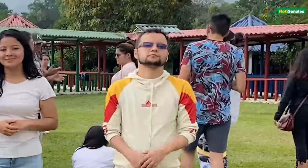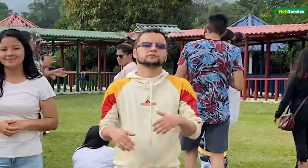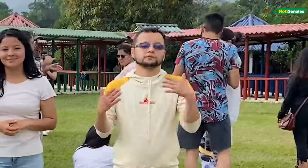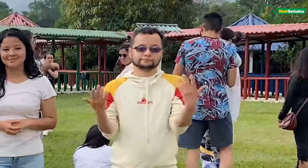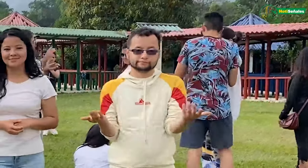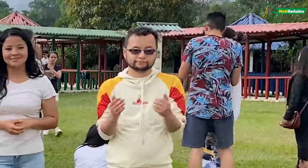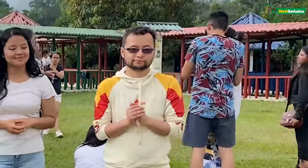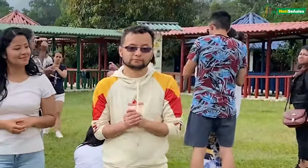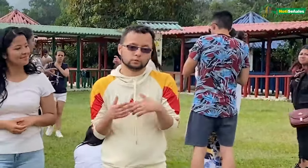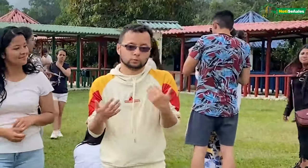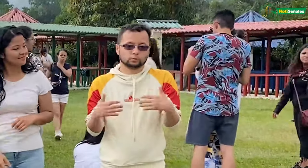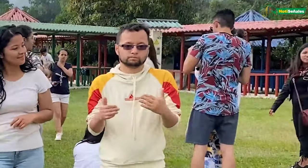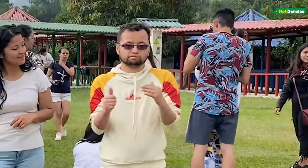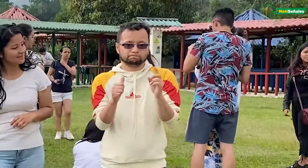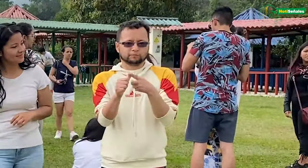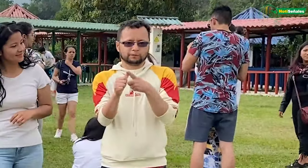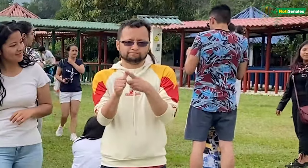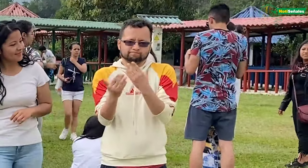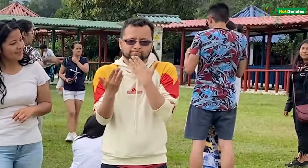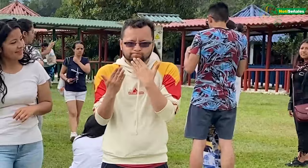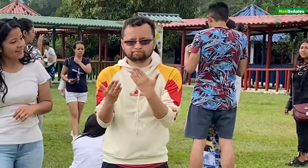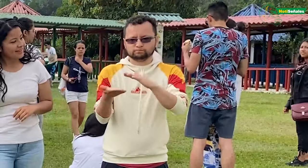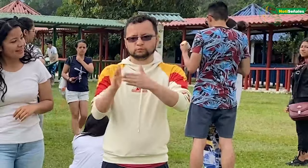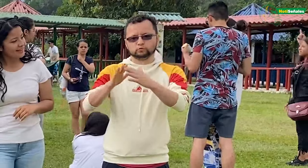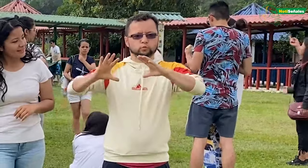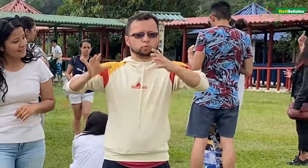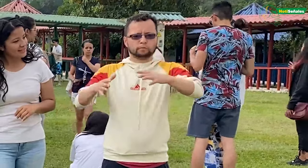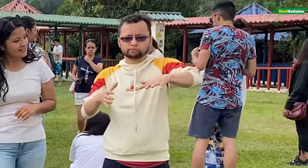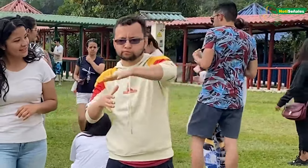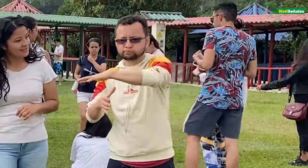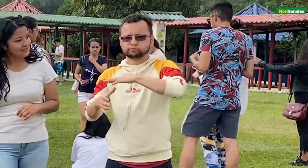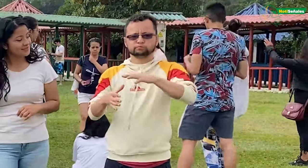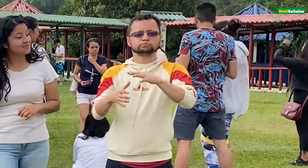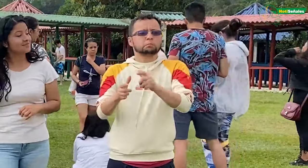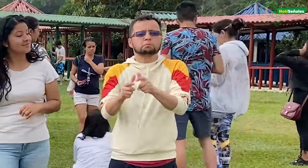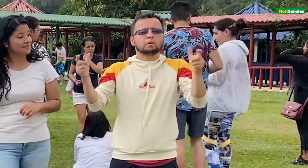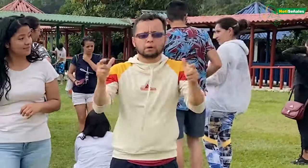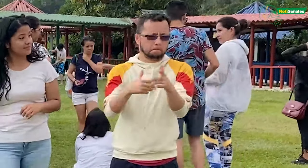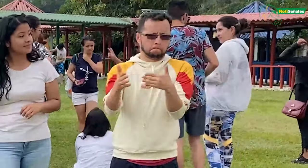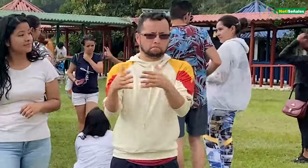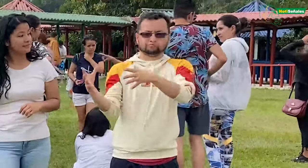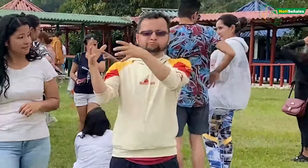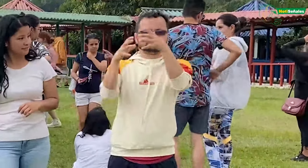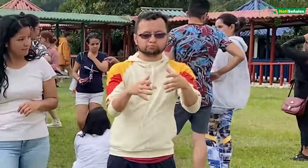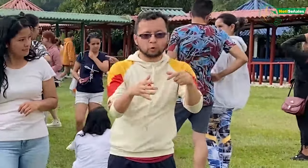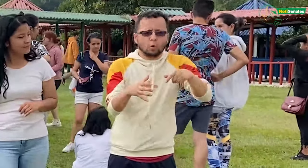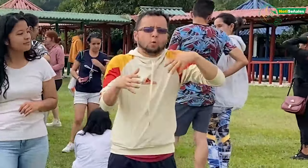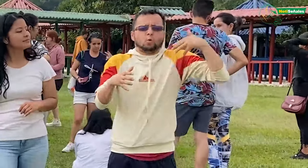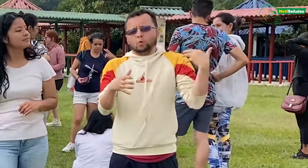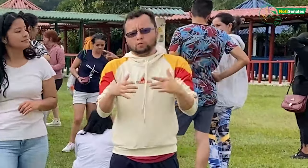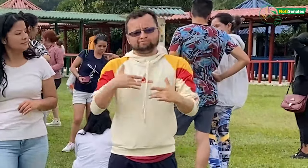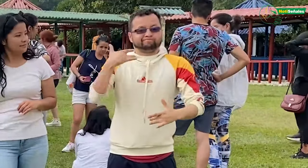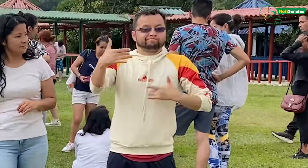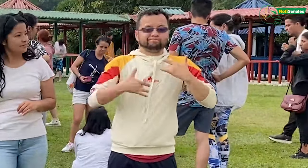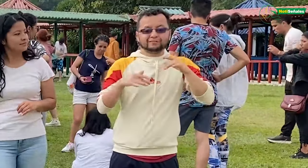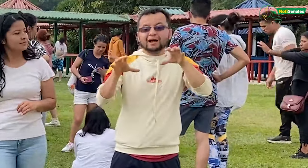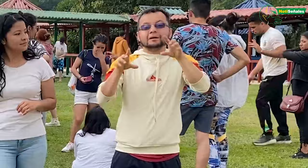Bueno, primero, dar las gracias al grupo de personas sordas que asistieron. Aunque no fueron un grupo muy grande, estuvieron muy contentos en las charlas